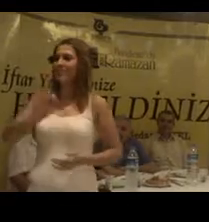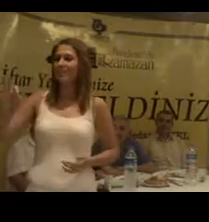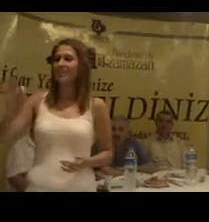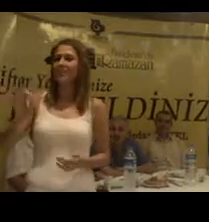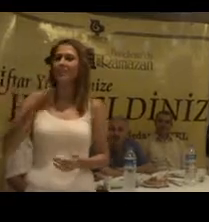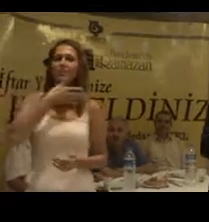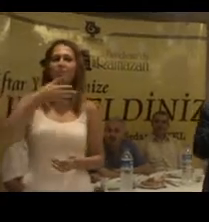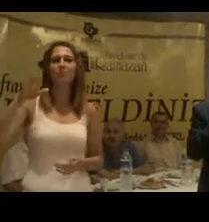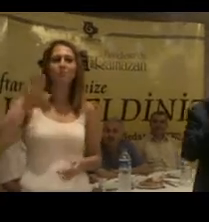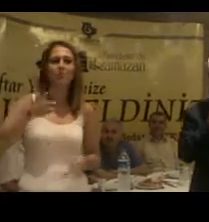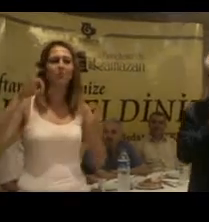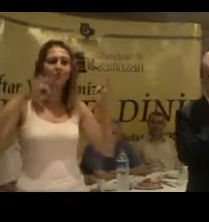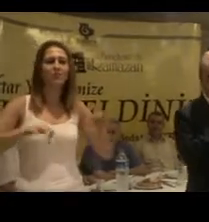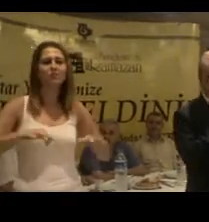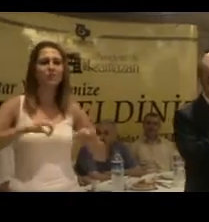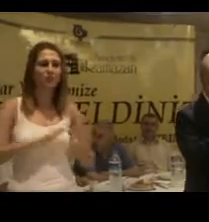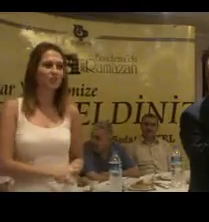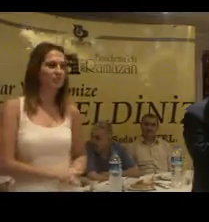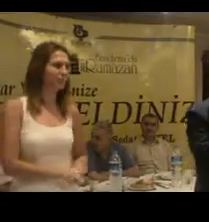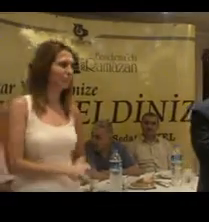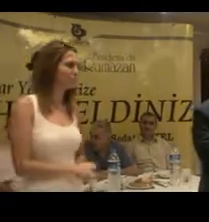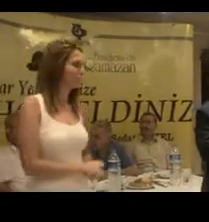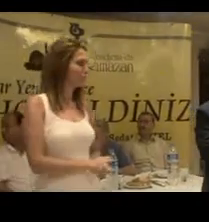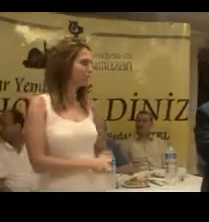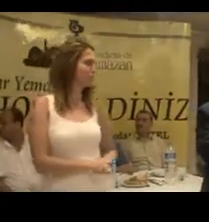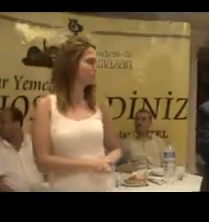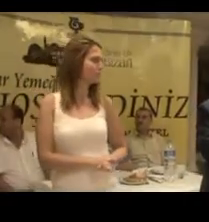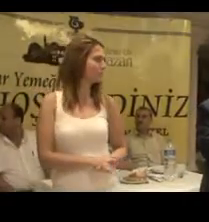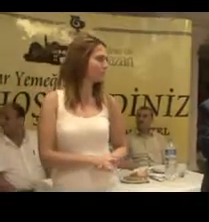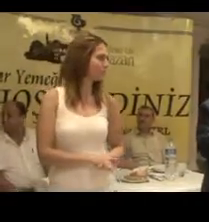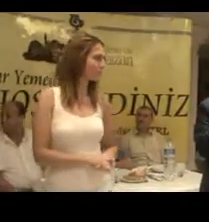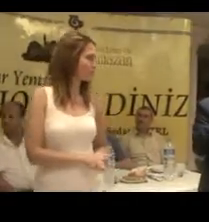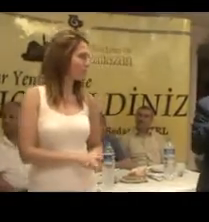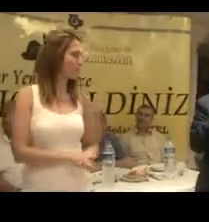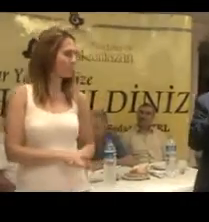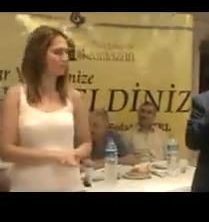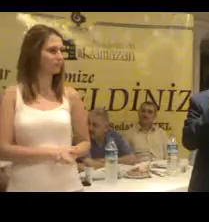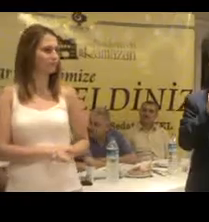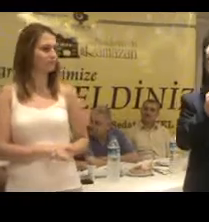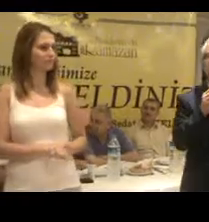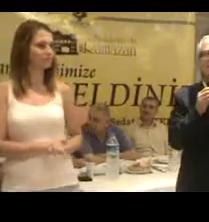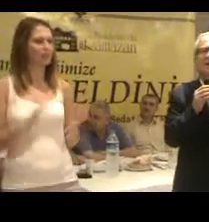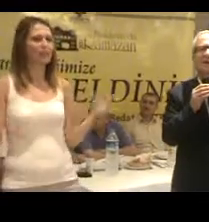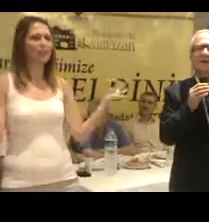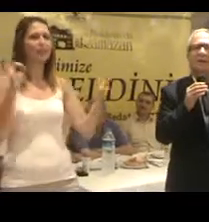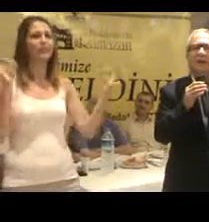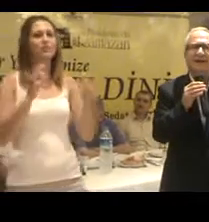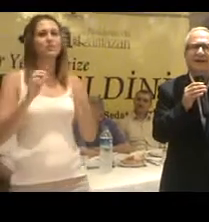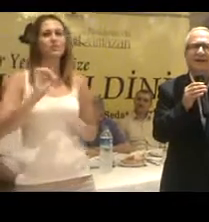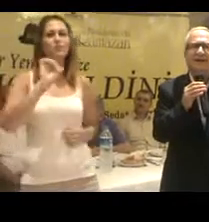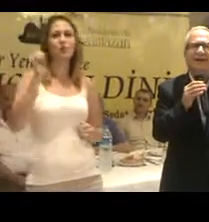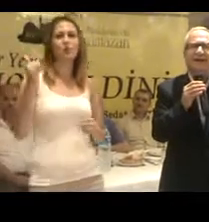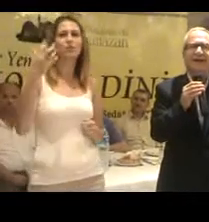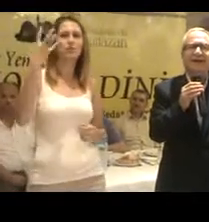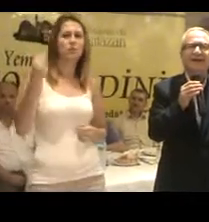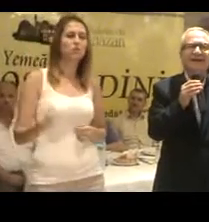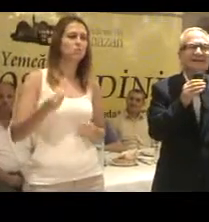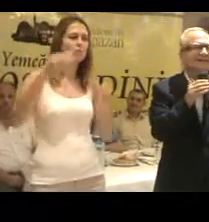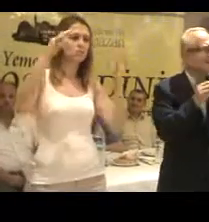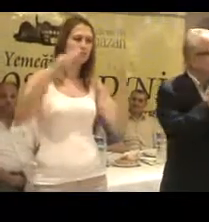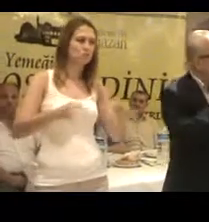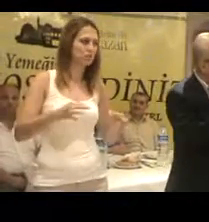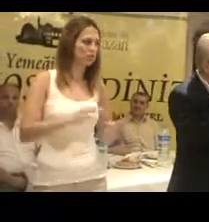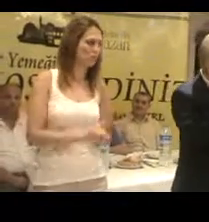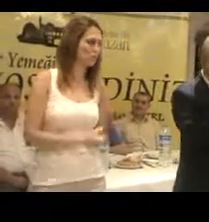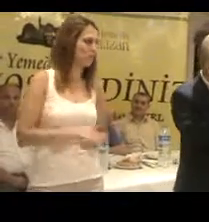yetinilmedi. Günlük yaşam içerisinde, karşılıklı iş ilişkisi içerisinde bulunacağınız normal